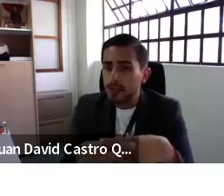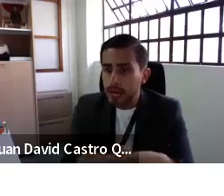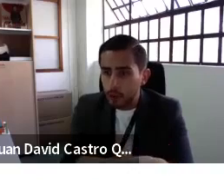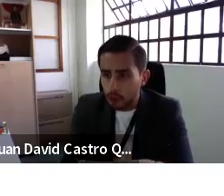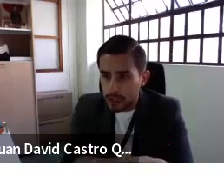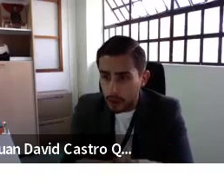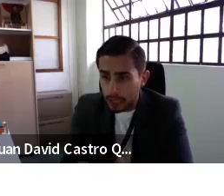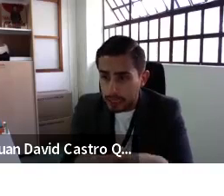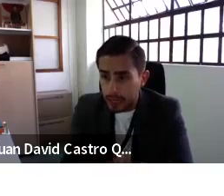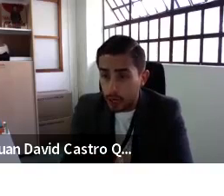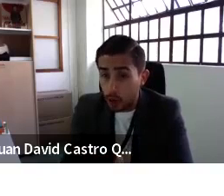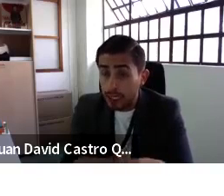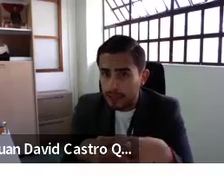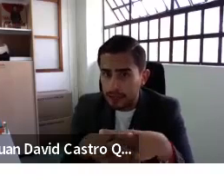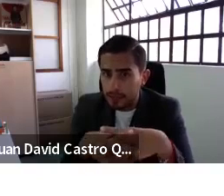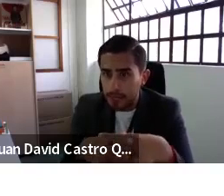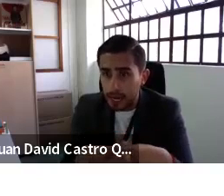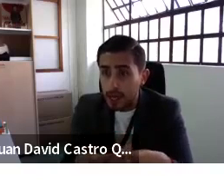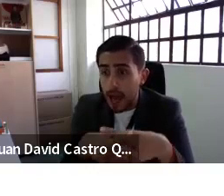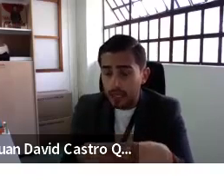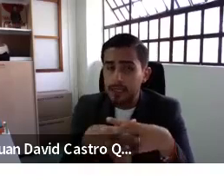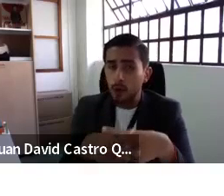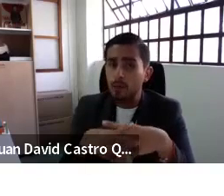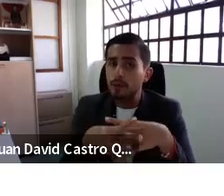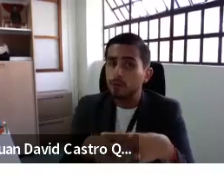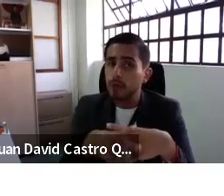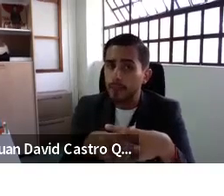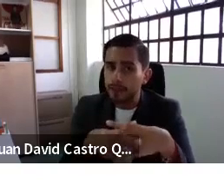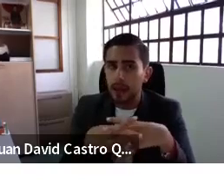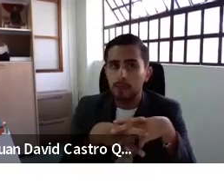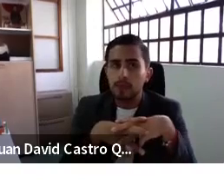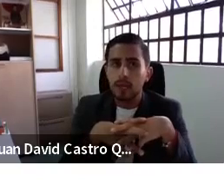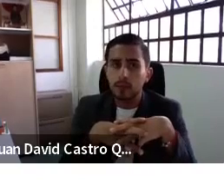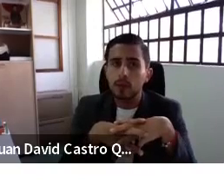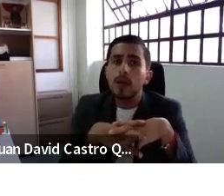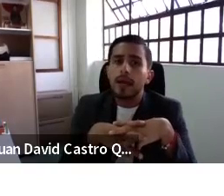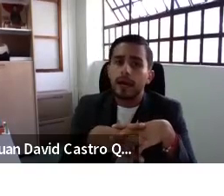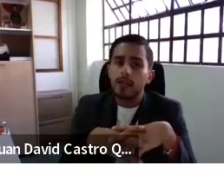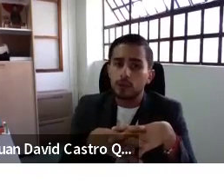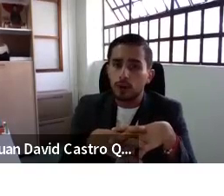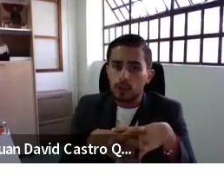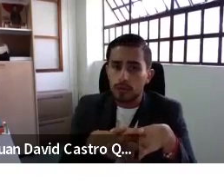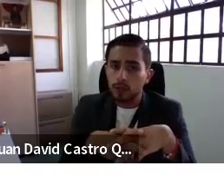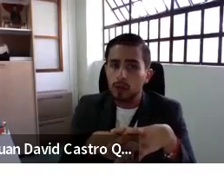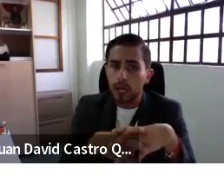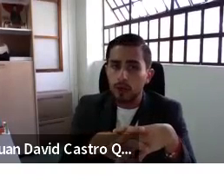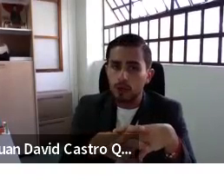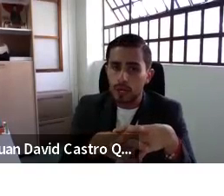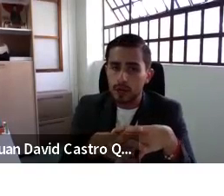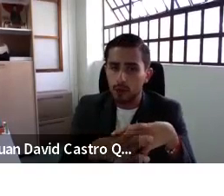el diálogo de saberes y el diálogo interdisciplinar aquí se vuelve fundamental, ¿cierto? La creación de conocimiento en consonancia con